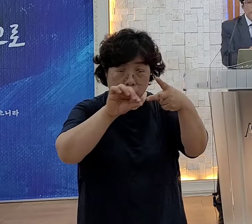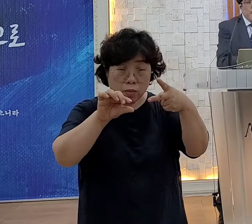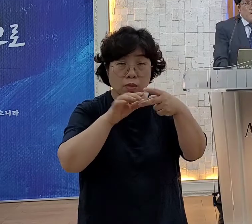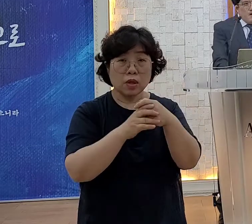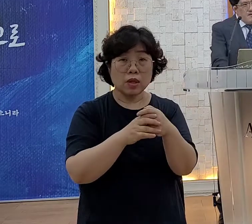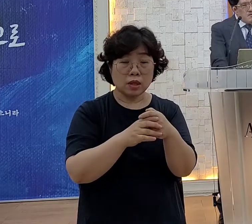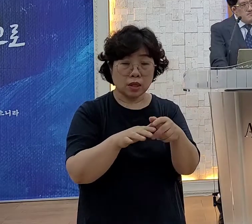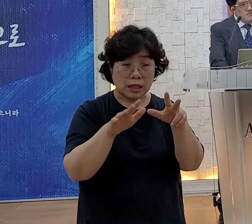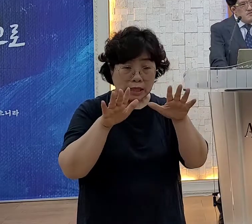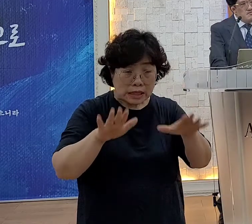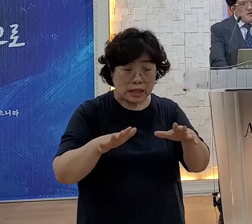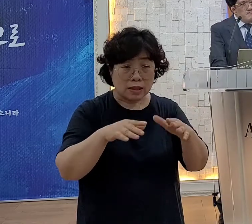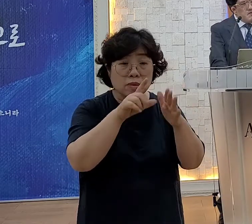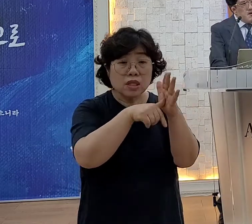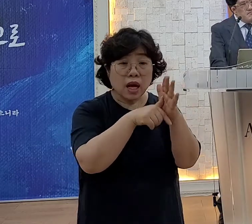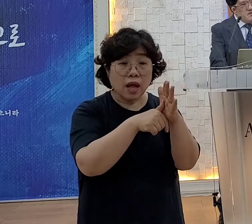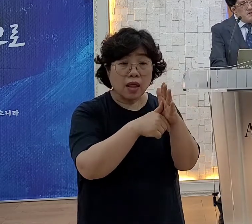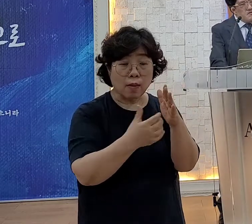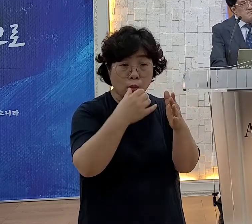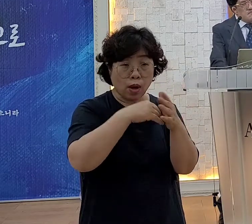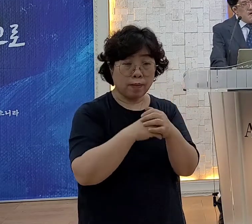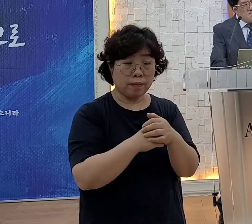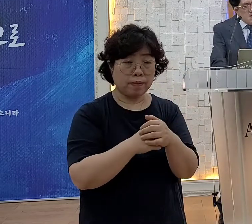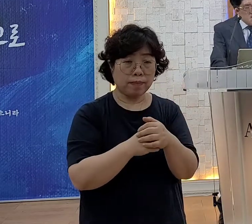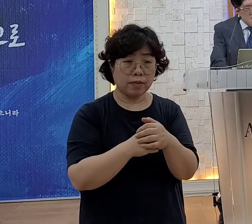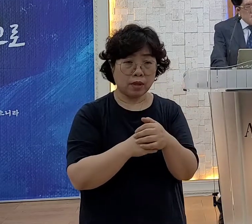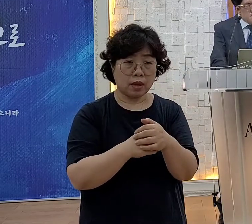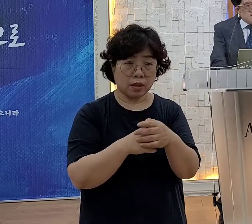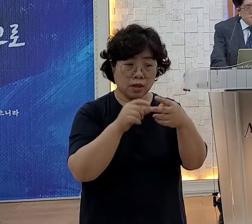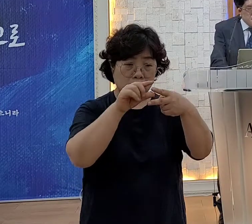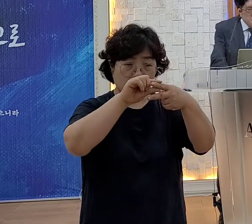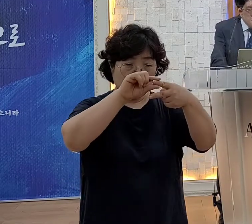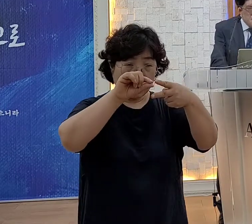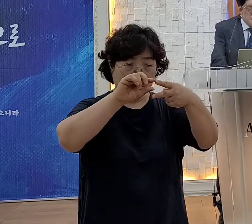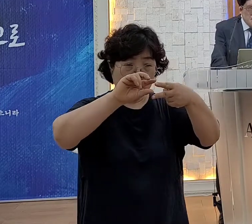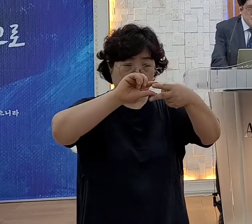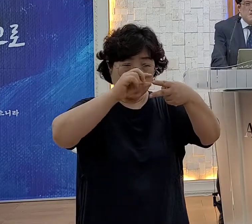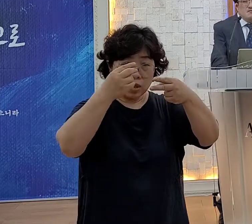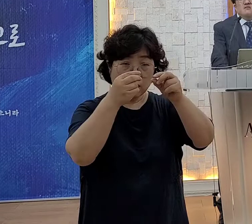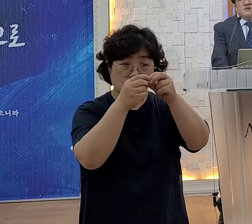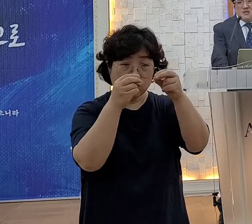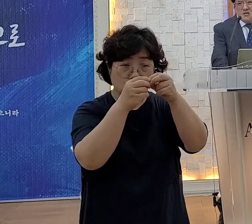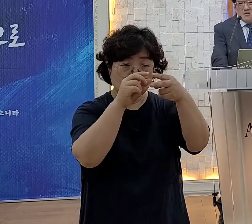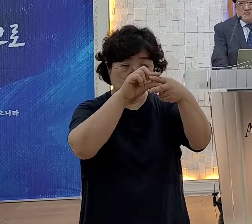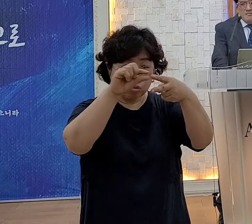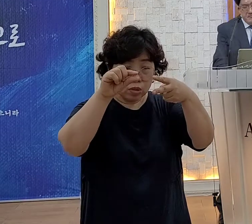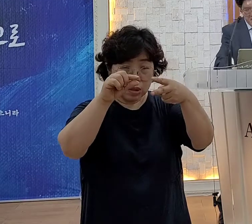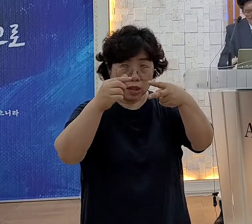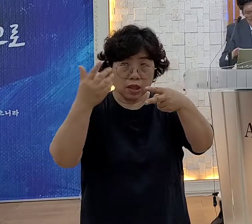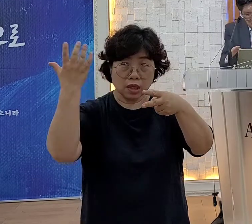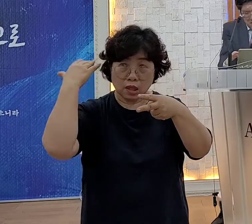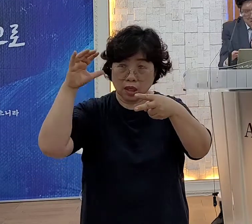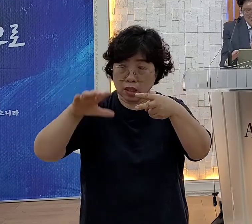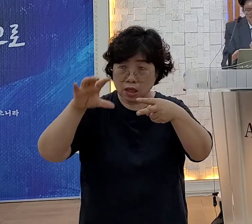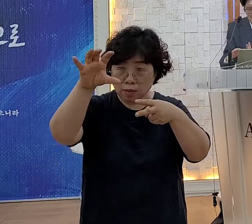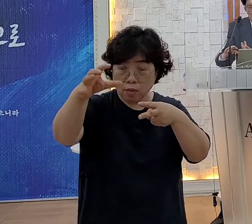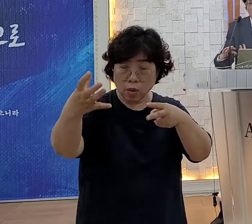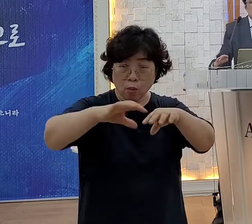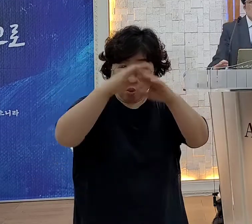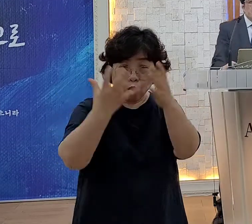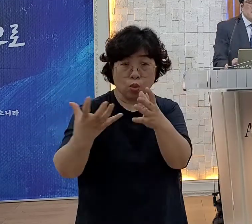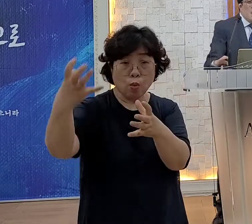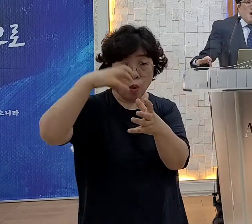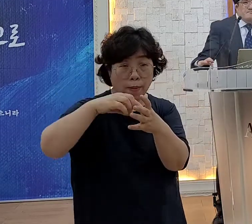그래서 아까 말씀은 전부 다 미래까지도 다 과거 안에 다 집어넣은 옛 이야기가 되고, 지금 이